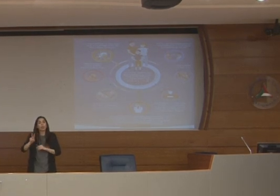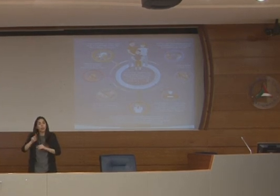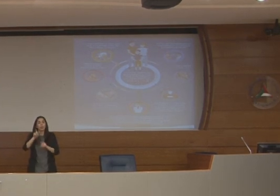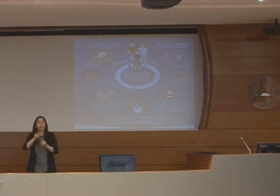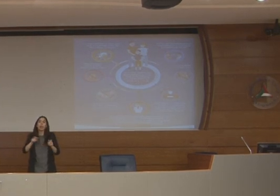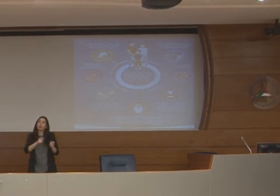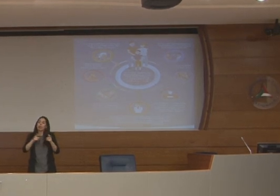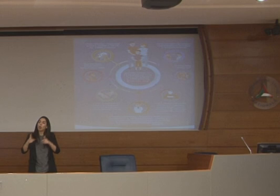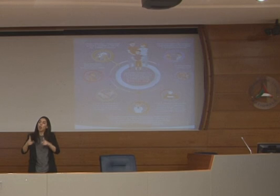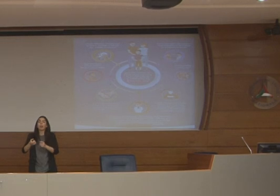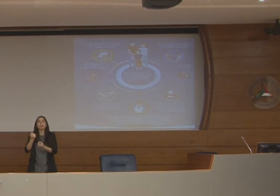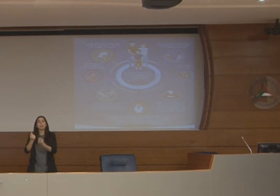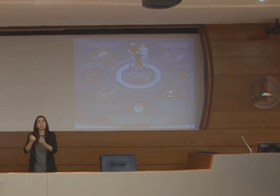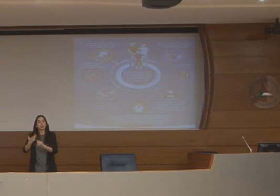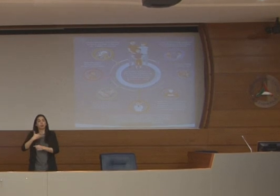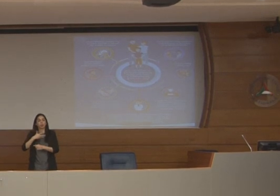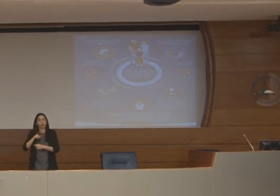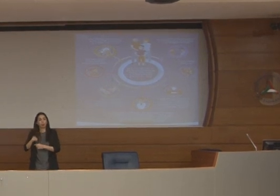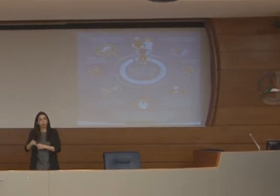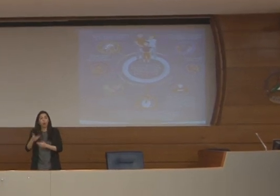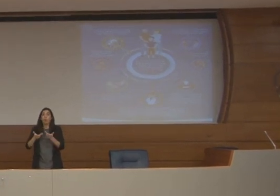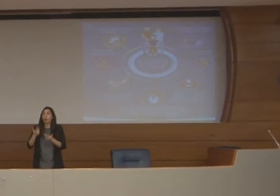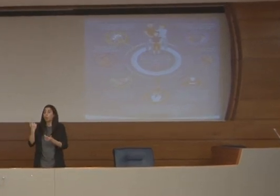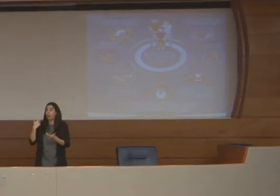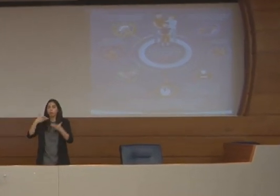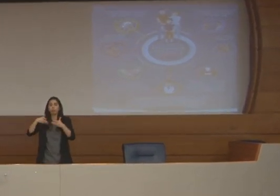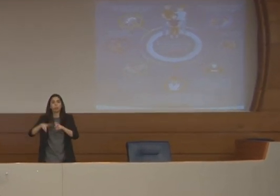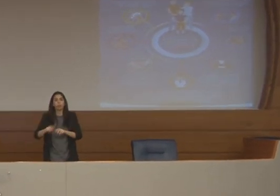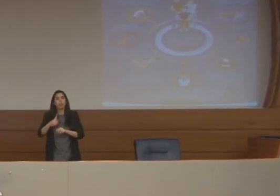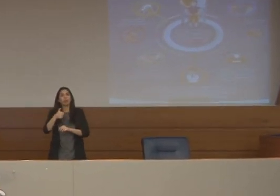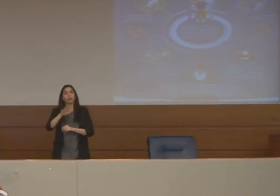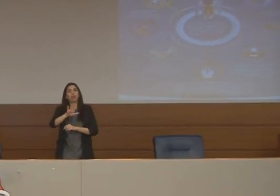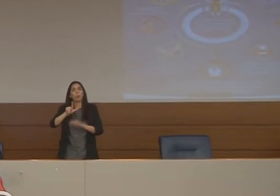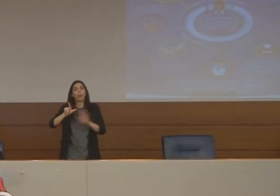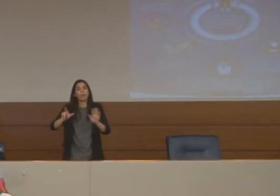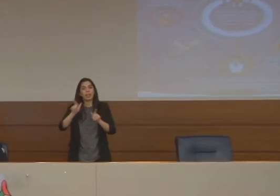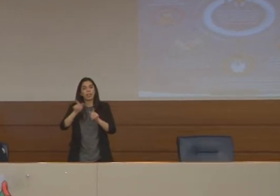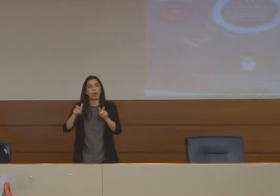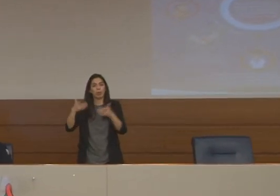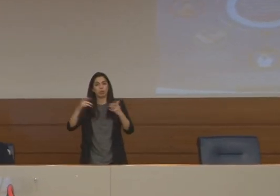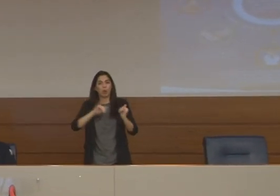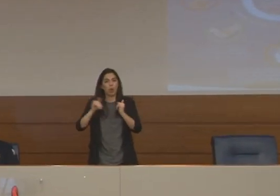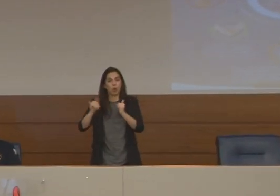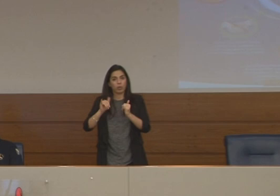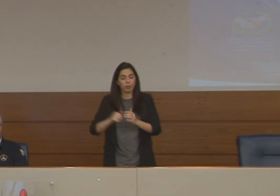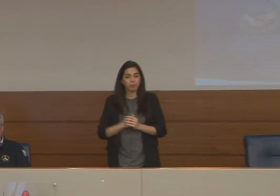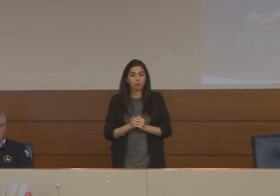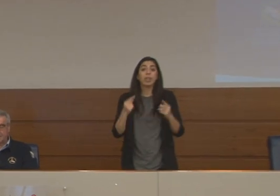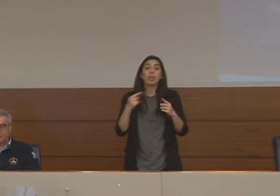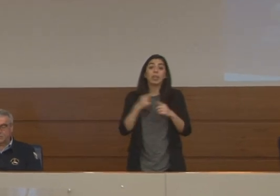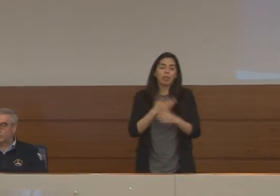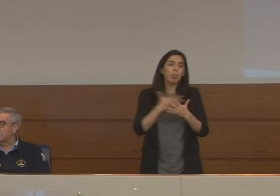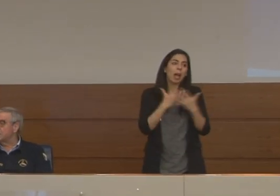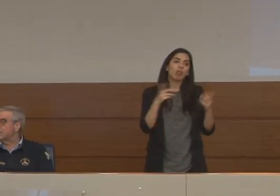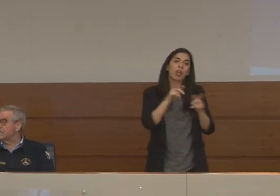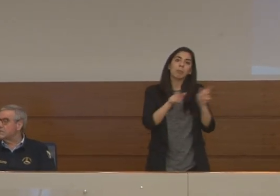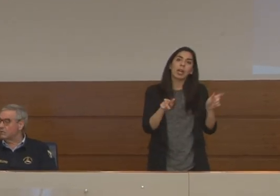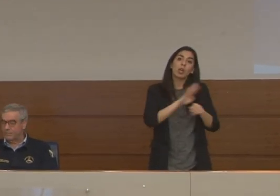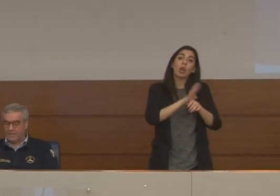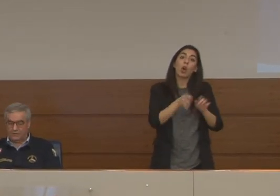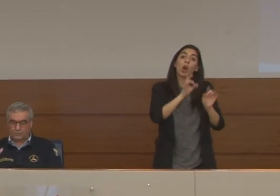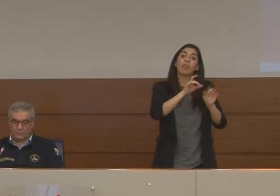rispetto a ieri c'è una diminuzione di 157 unità mentre la maggior parte dei pazienti sono in